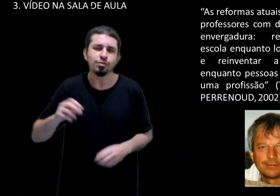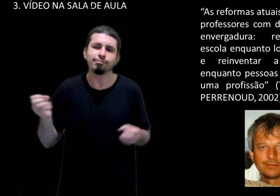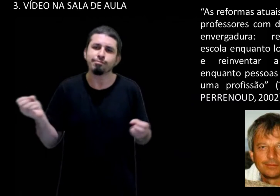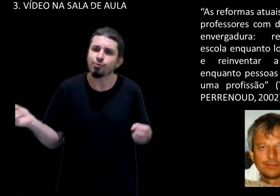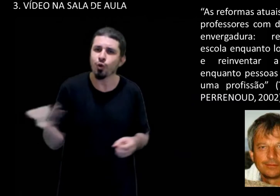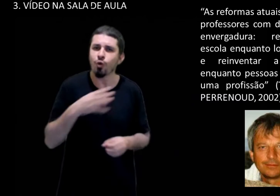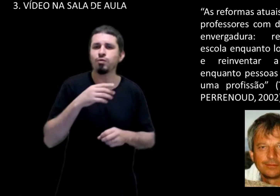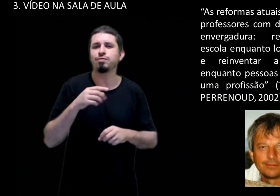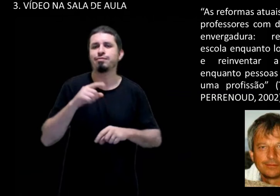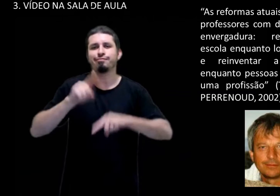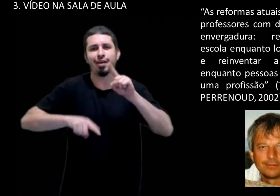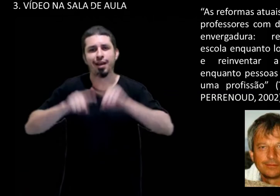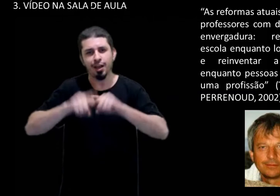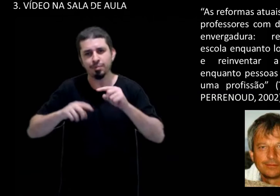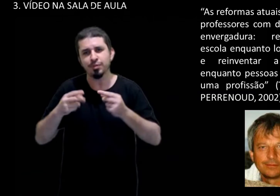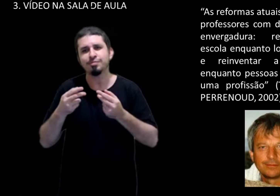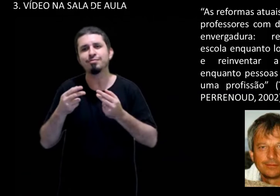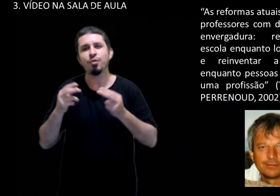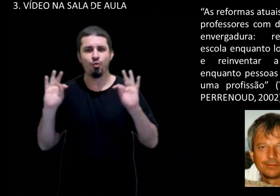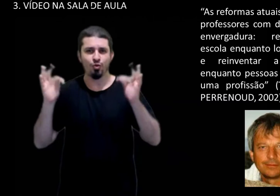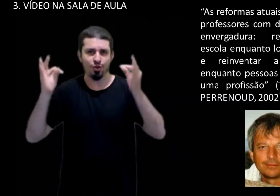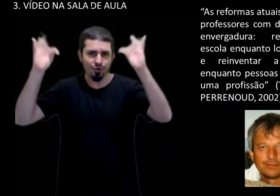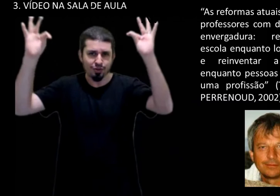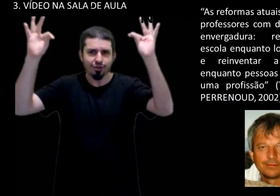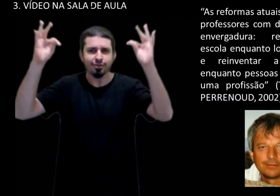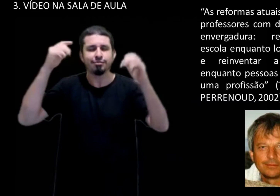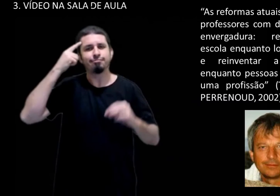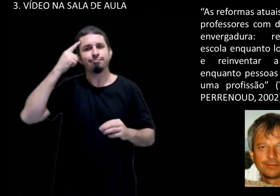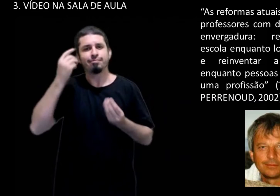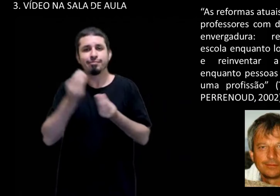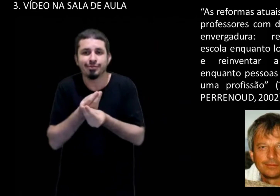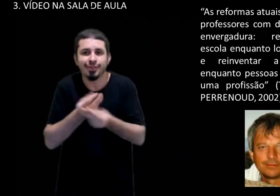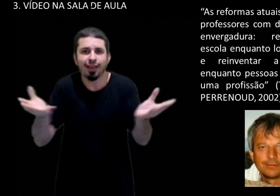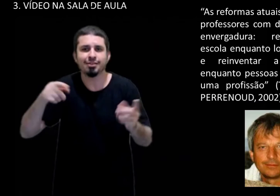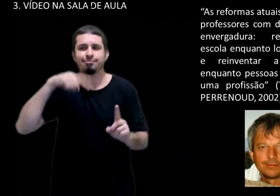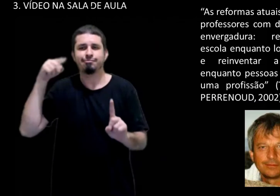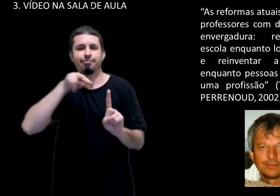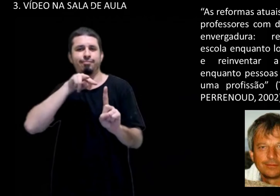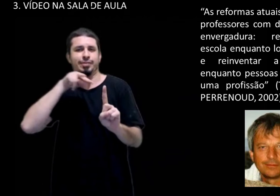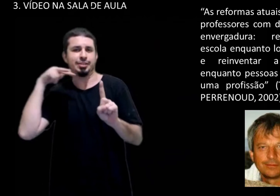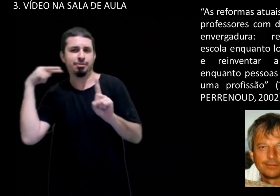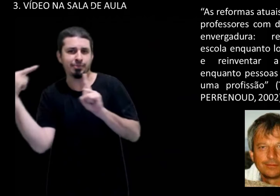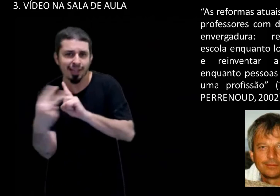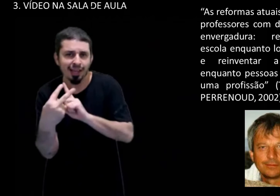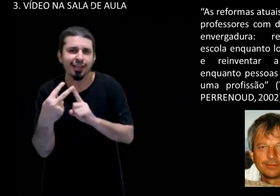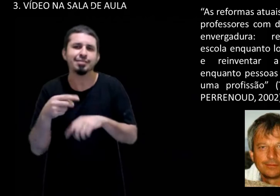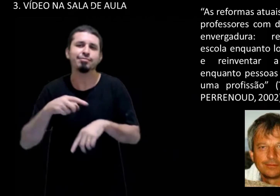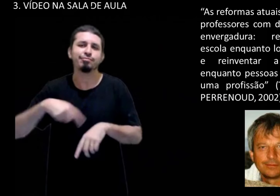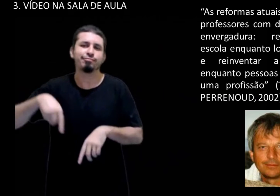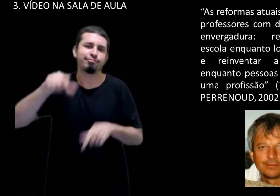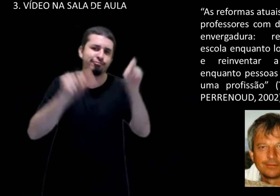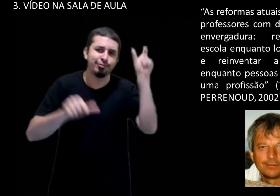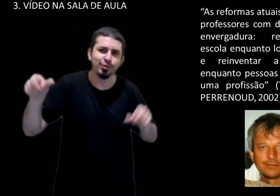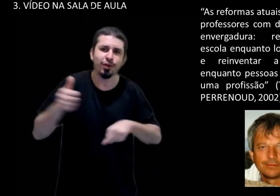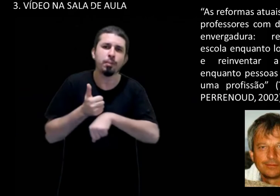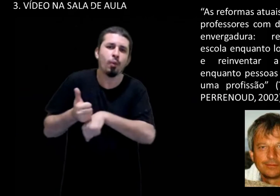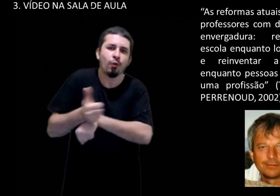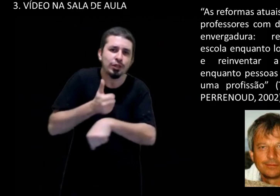profissionais da área da educação, motivando-os a realizarem práticas lúdicas, dinâmicas que minimizem